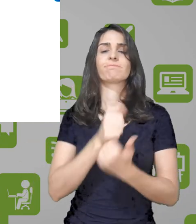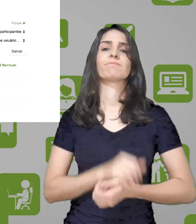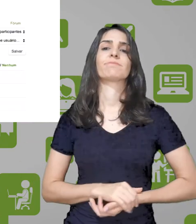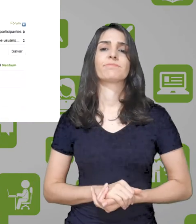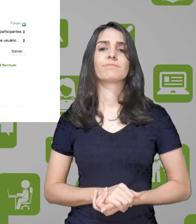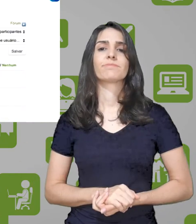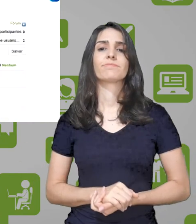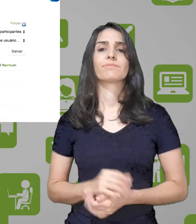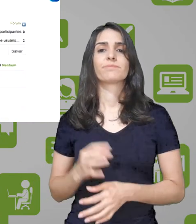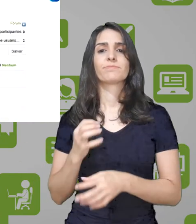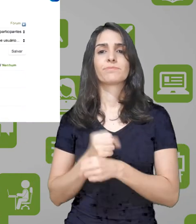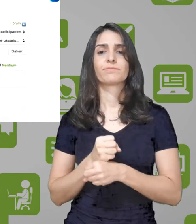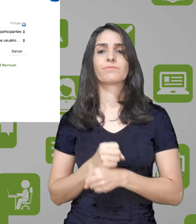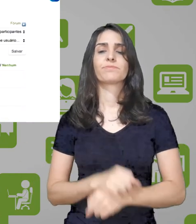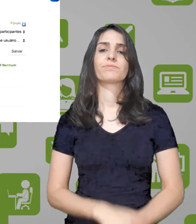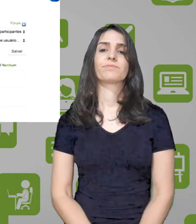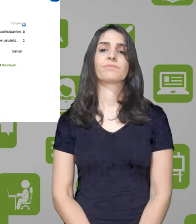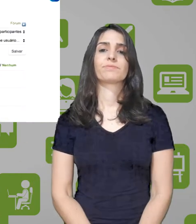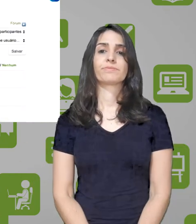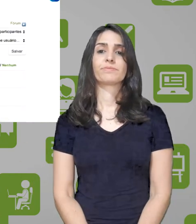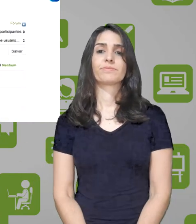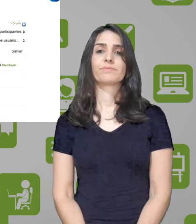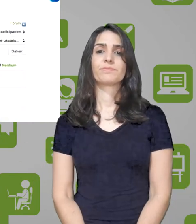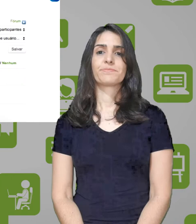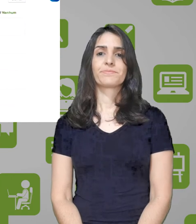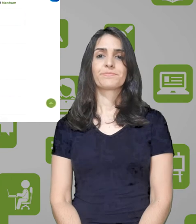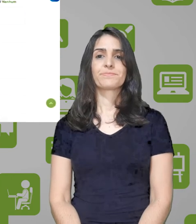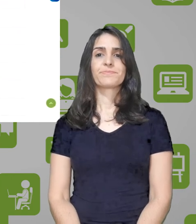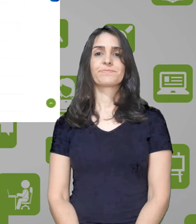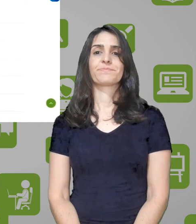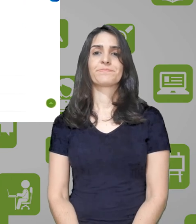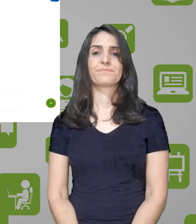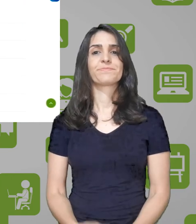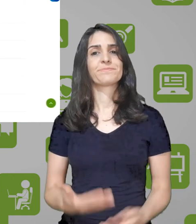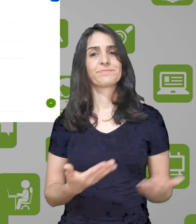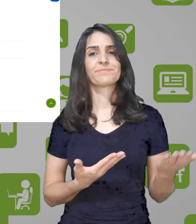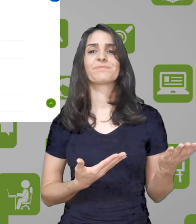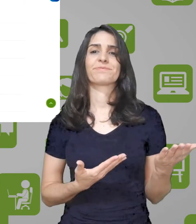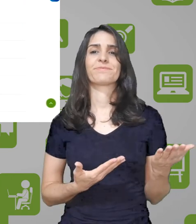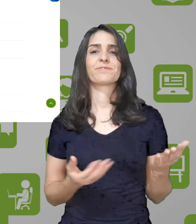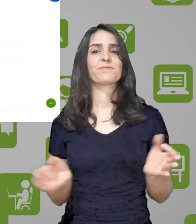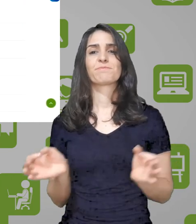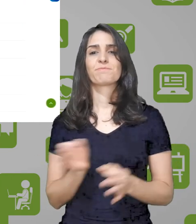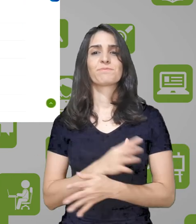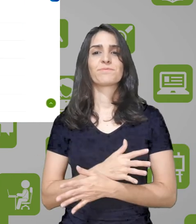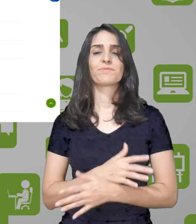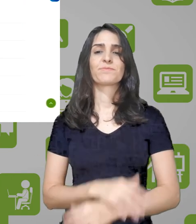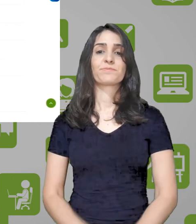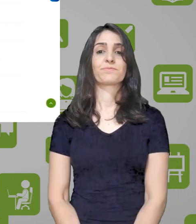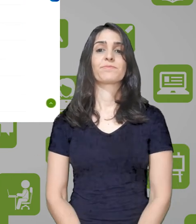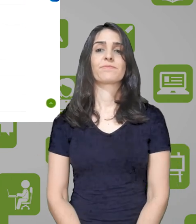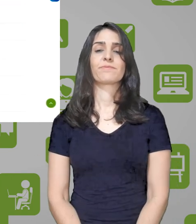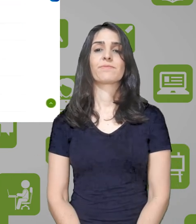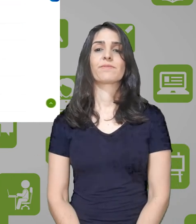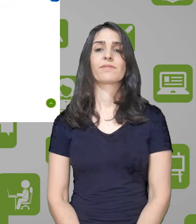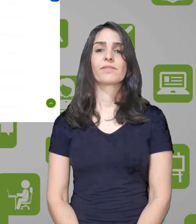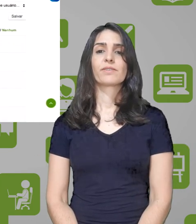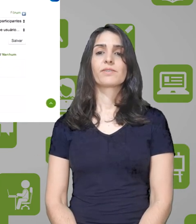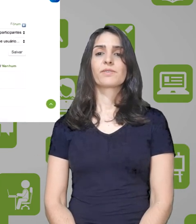atualizada quem está aqui a nota do João tá